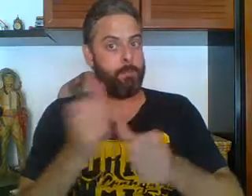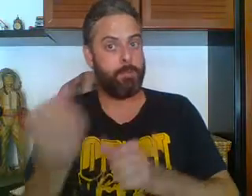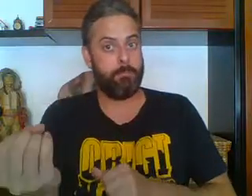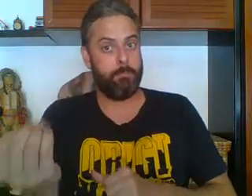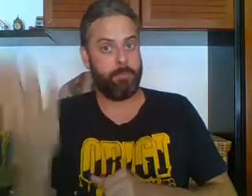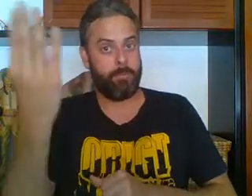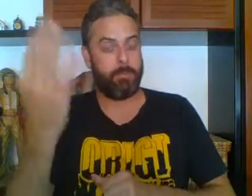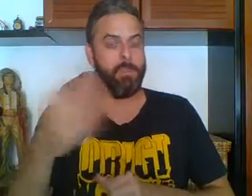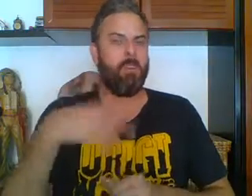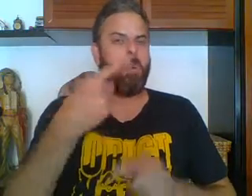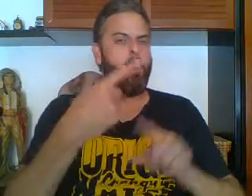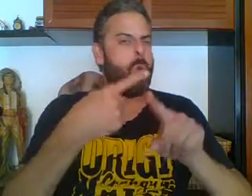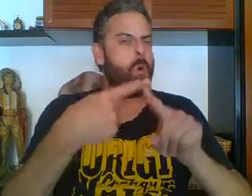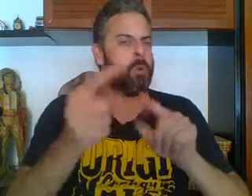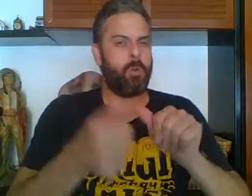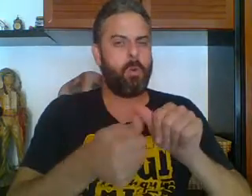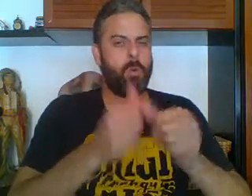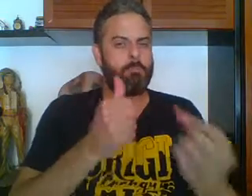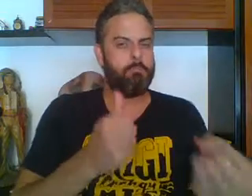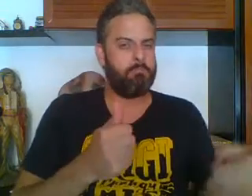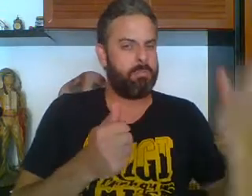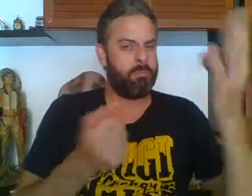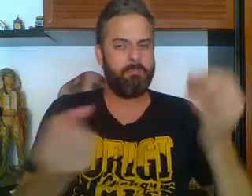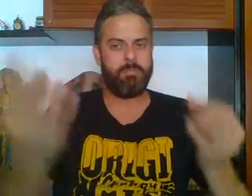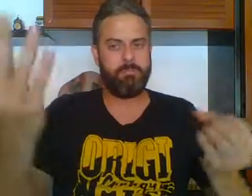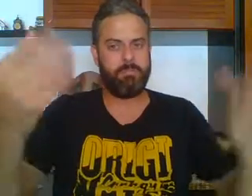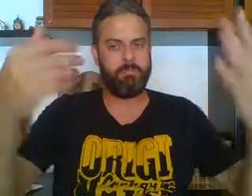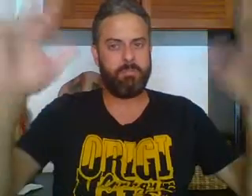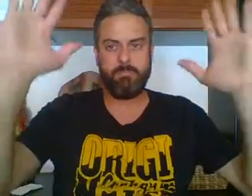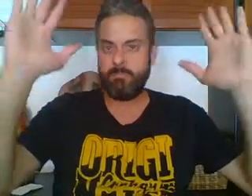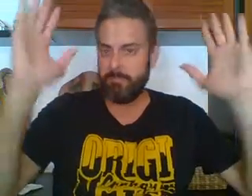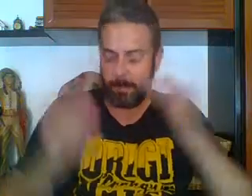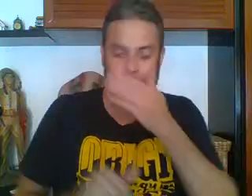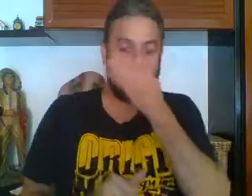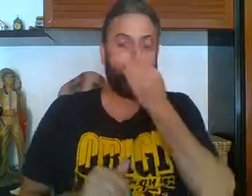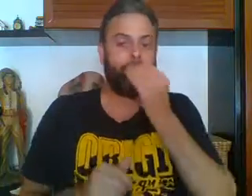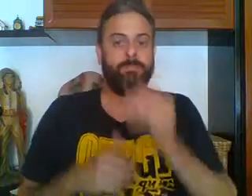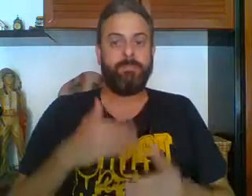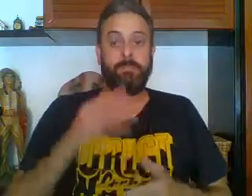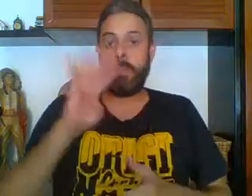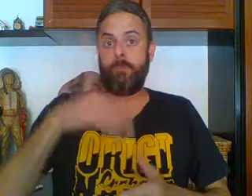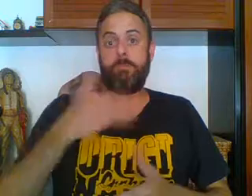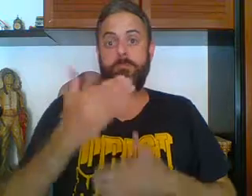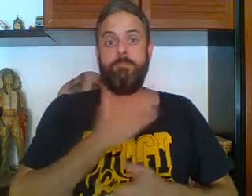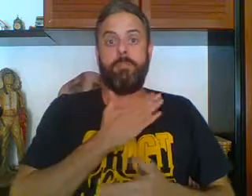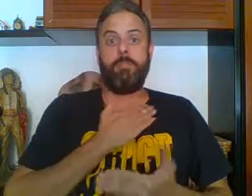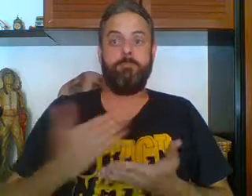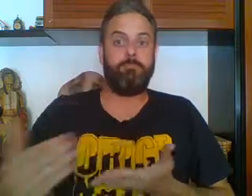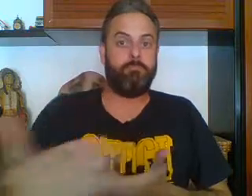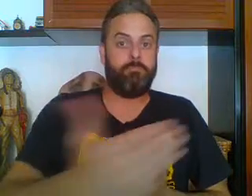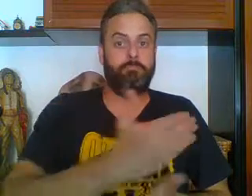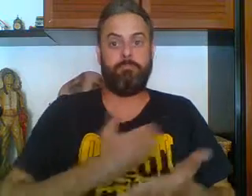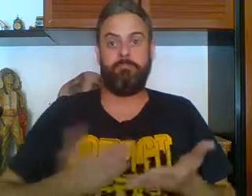siglo XV. La parte final se construyó en el siglo XVII, durante el periodo